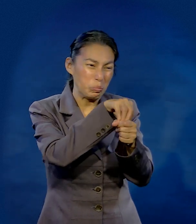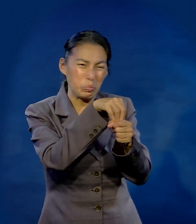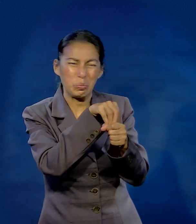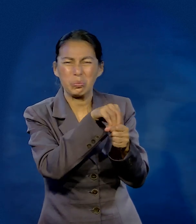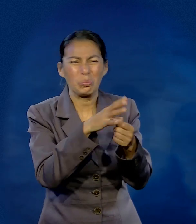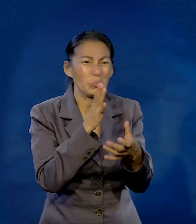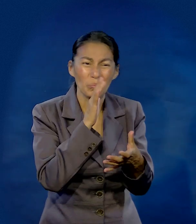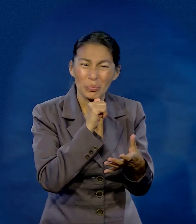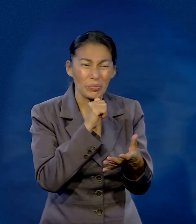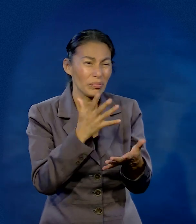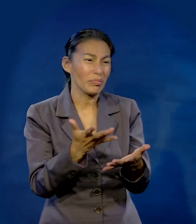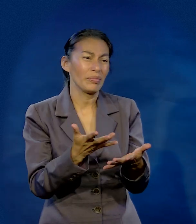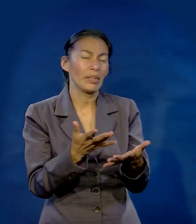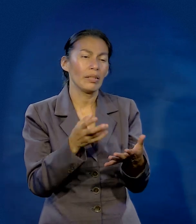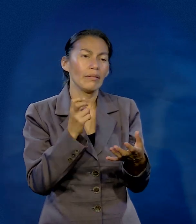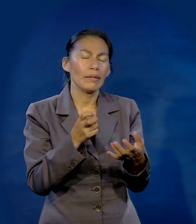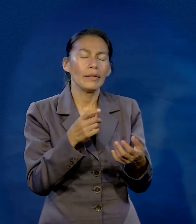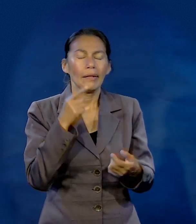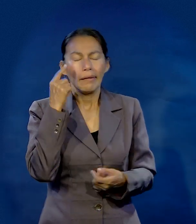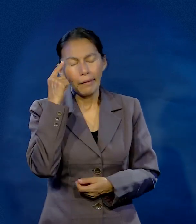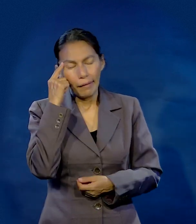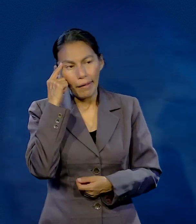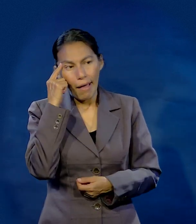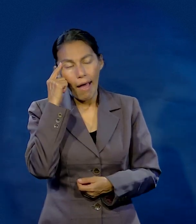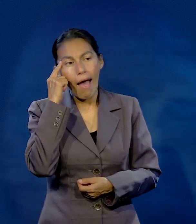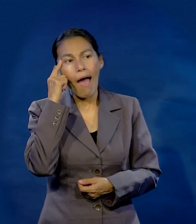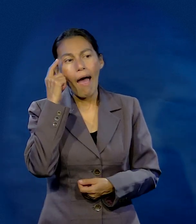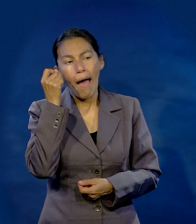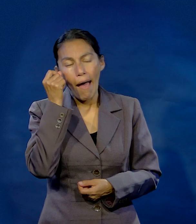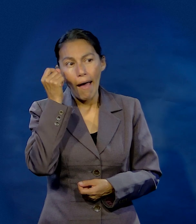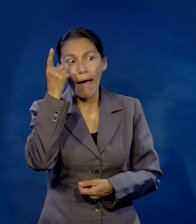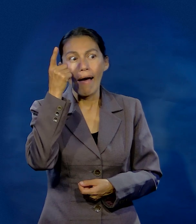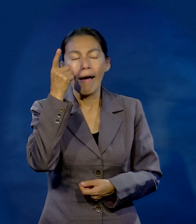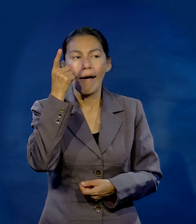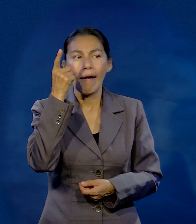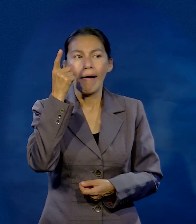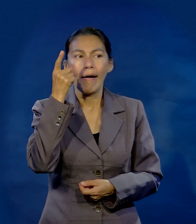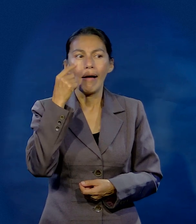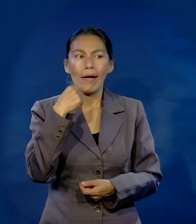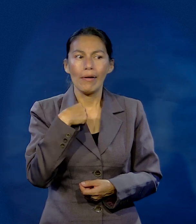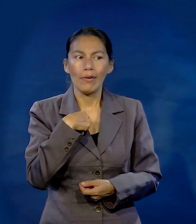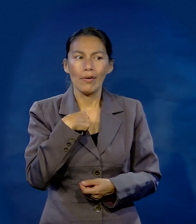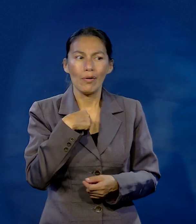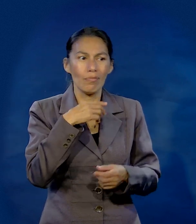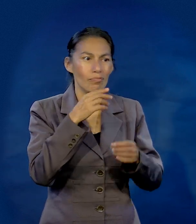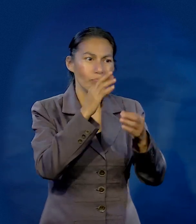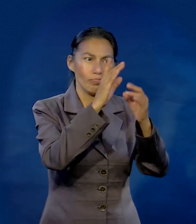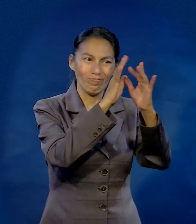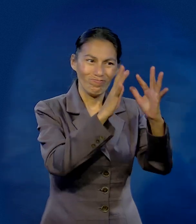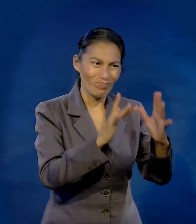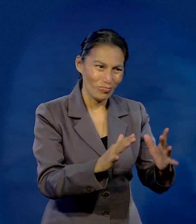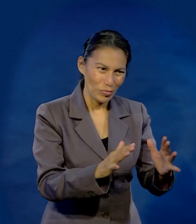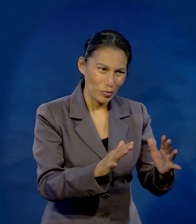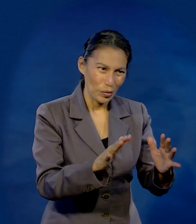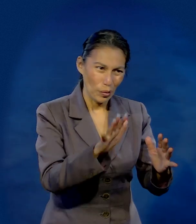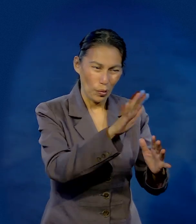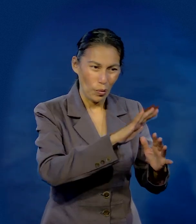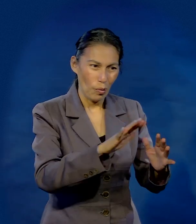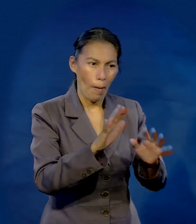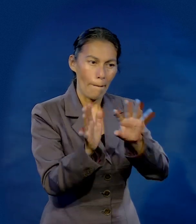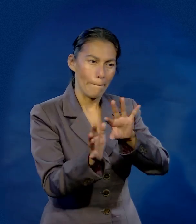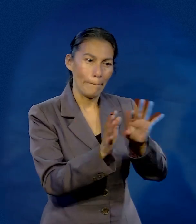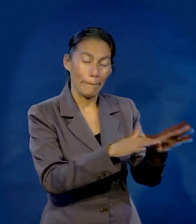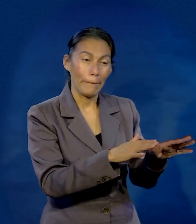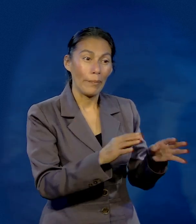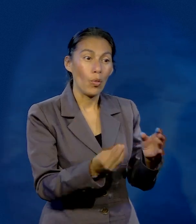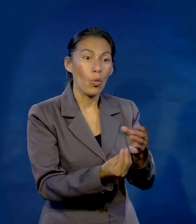bien interesante era próspero el hombre tiene un problema no le cabe sus ganancias Entonces él dice qué hago qué hago Qué